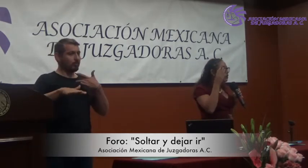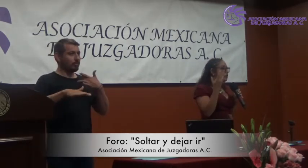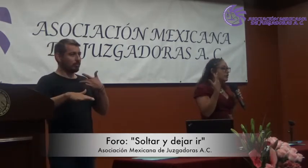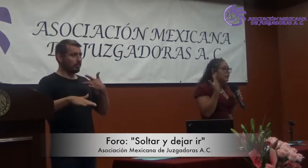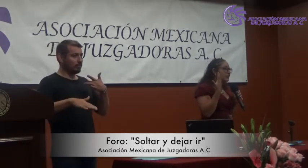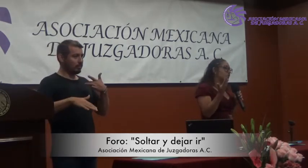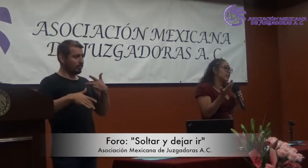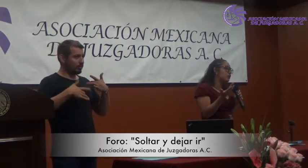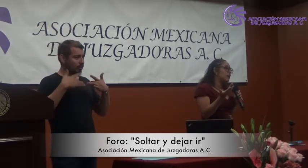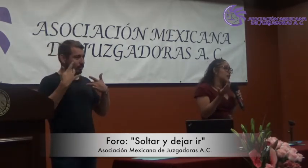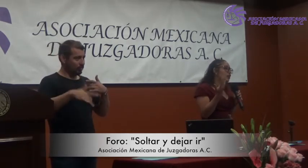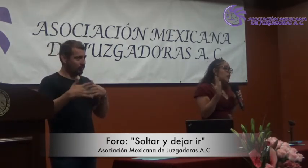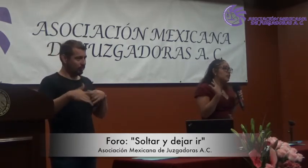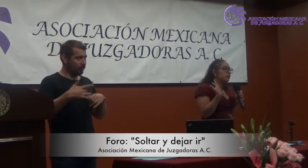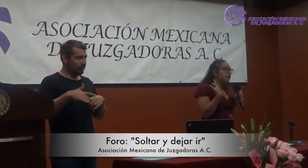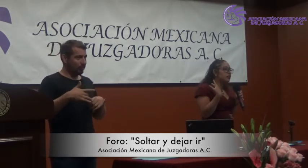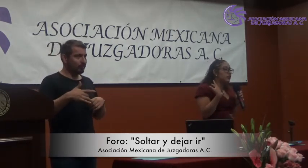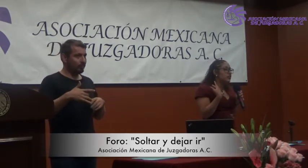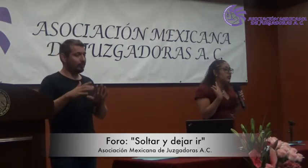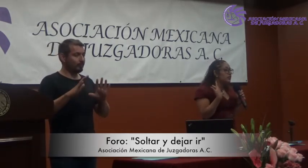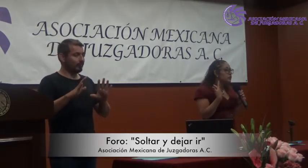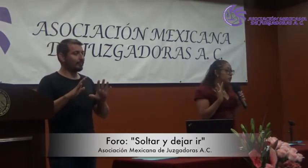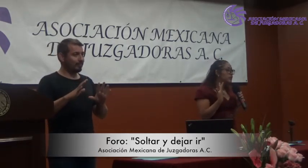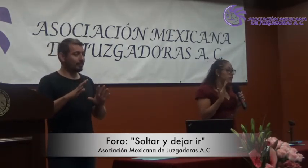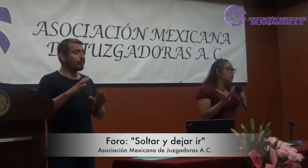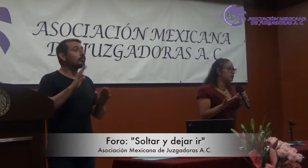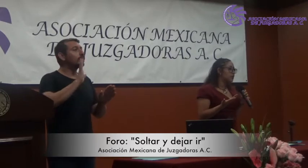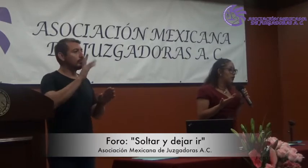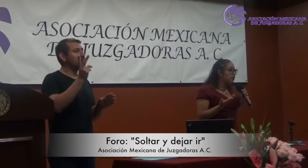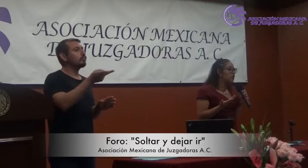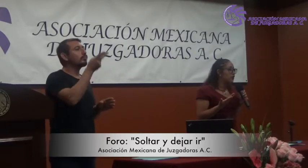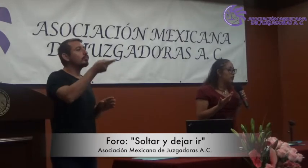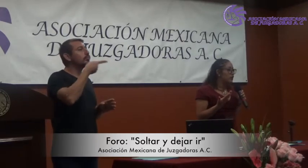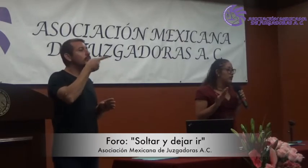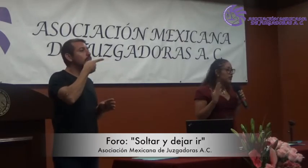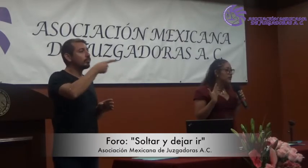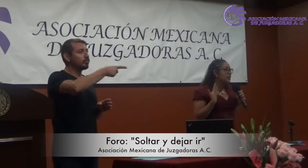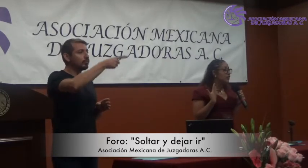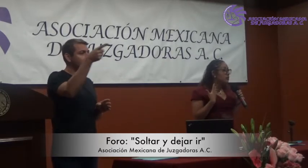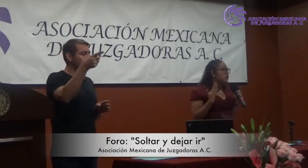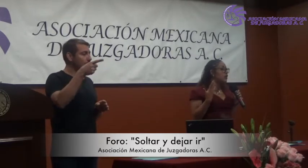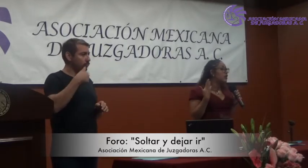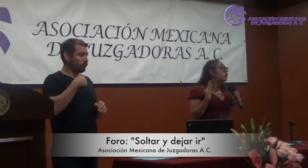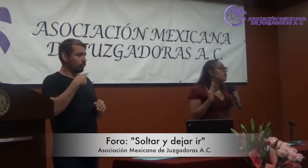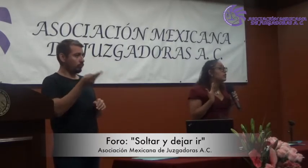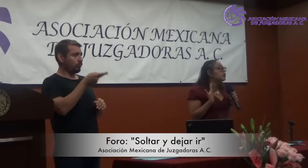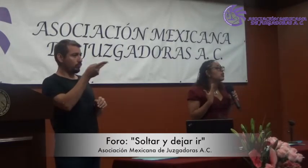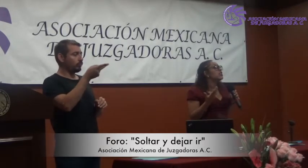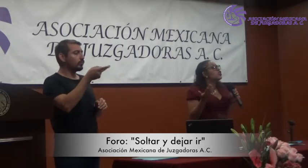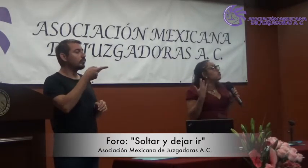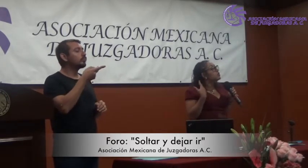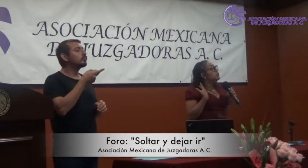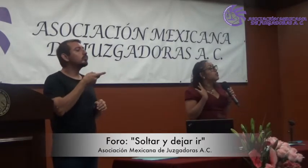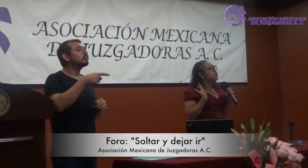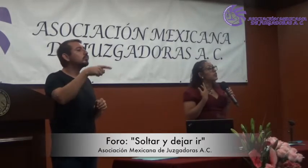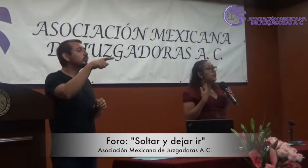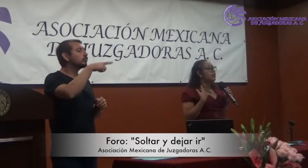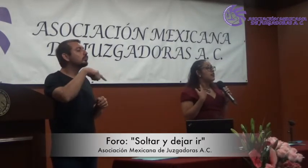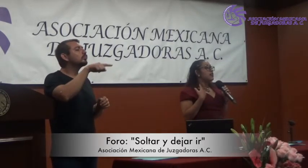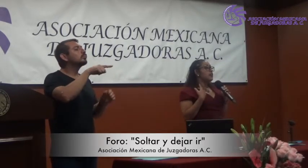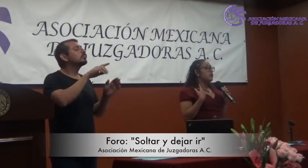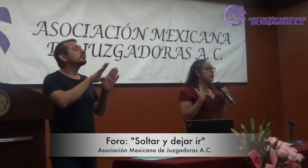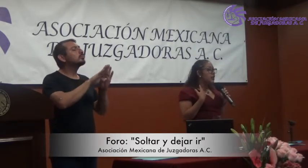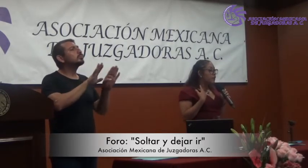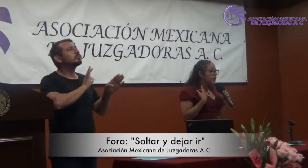Y bueno, igual con las personas oyentes, pues si estamos de acuerdo en este término, en lo que está sucediendo, cómo se